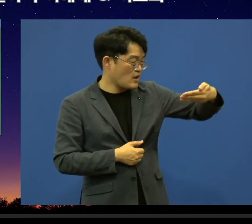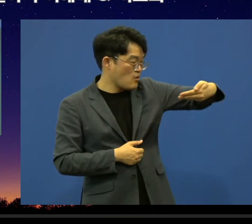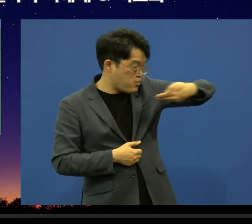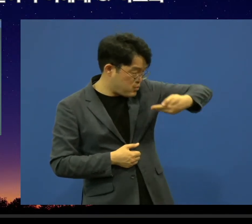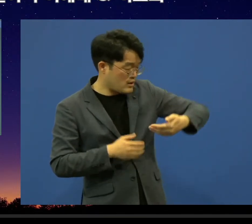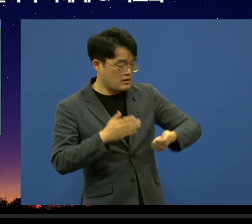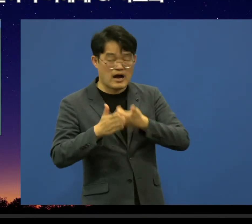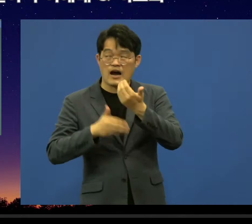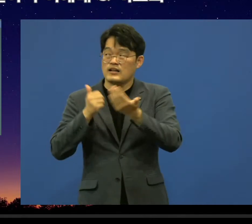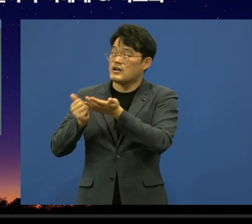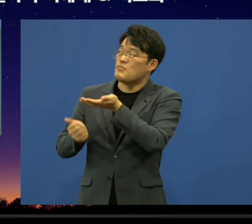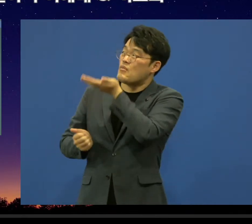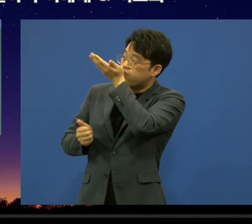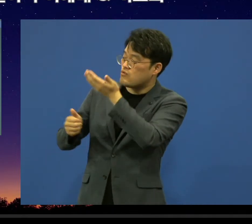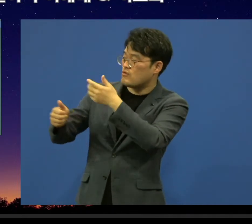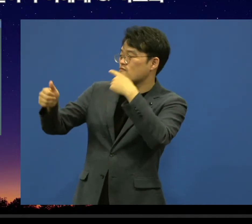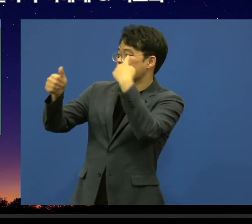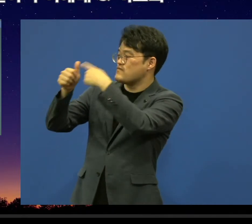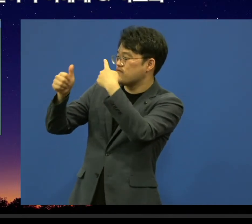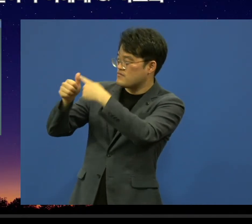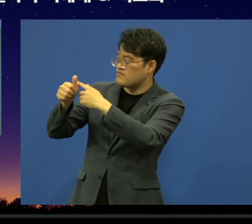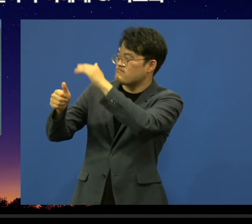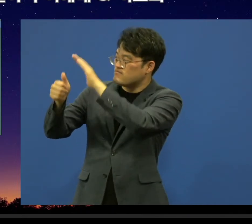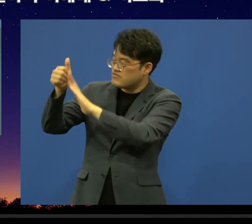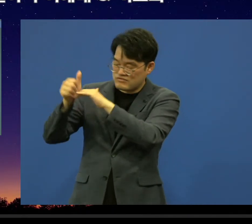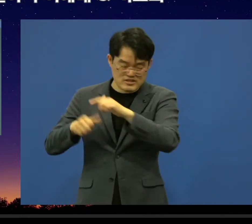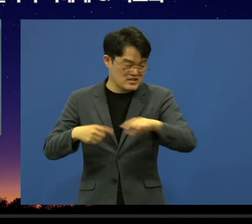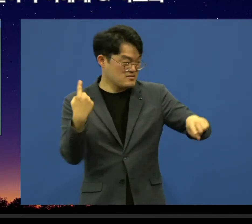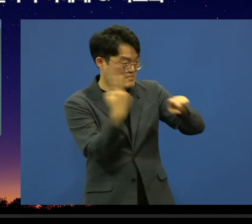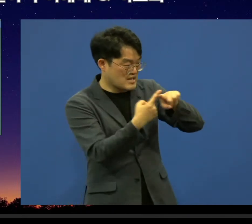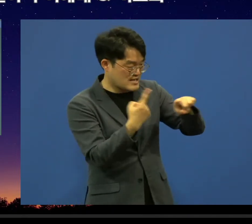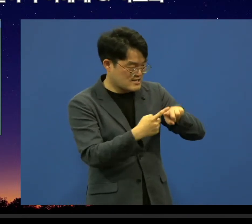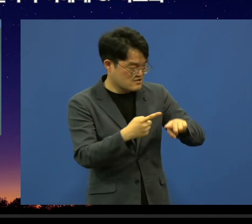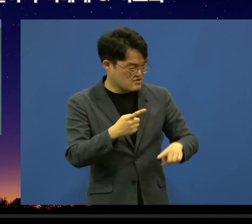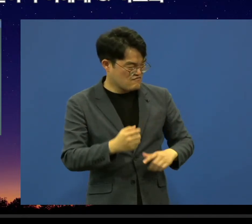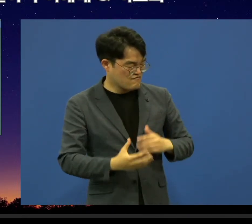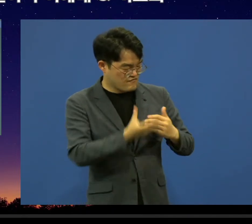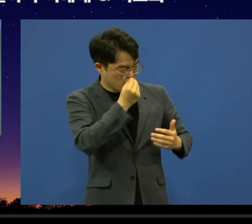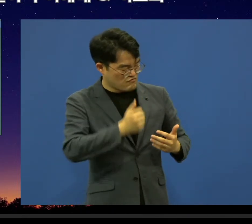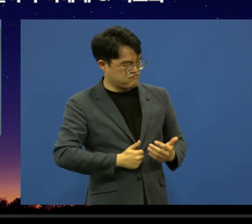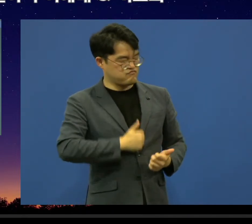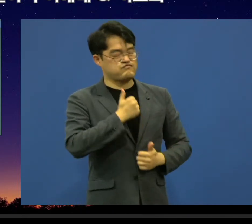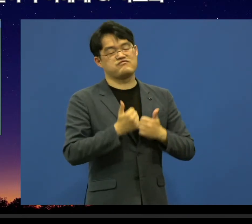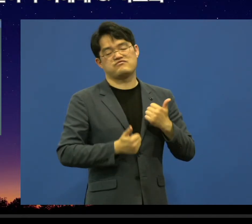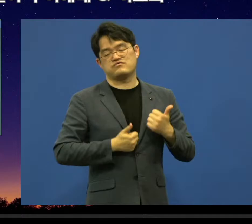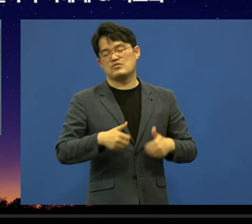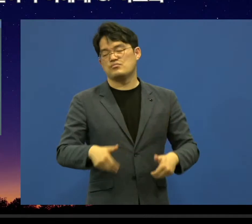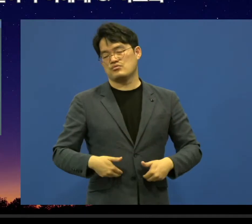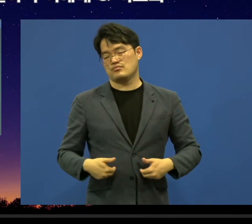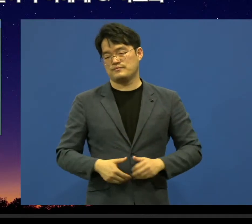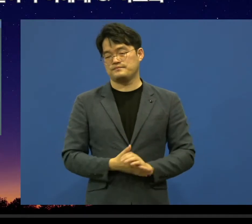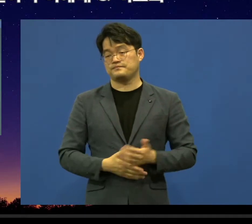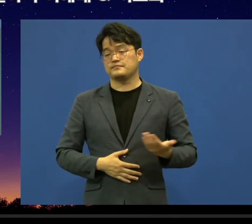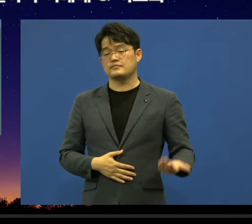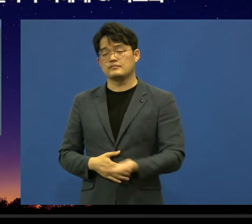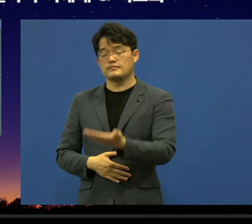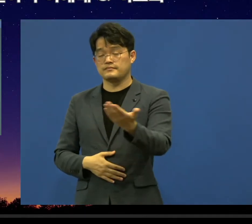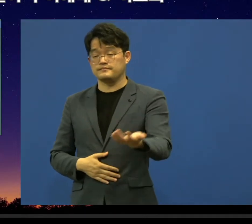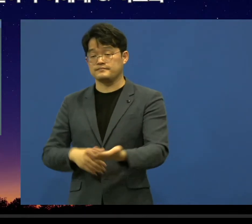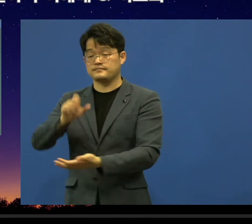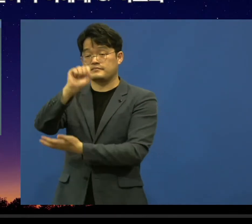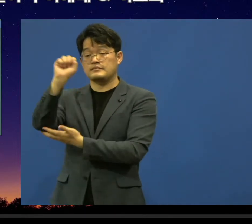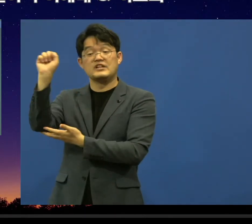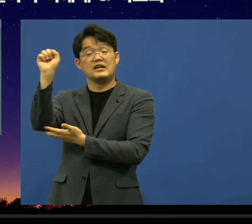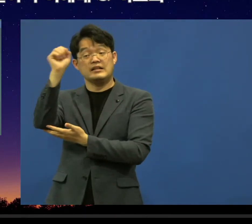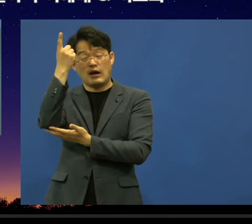것이라고 여러분 분노하셔야 됩니다. 도시락을 손에 든 다윗은 양처럼 아주 귀엽고